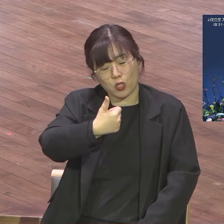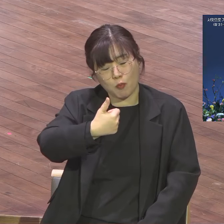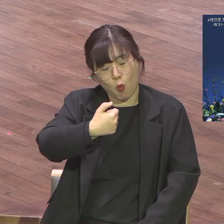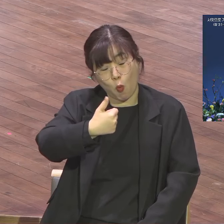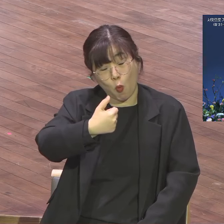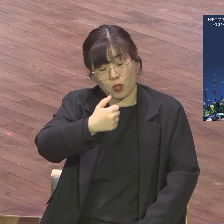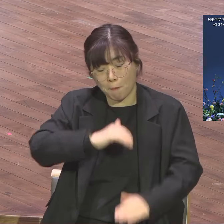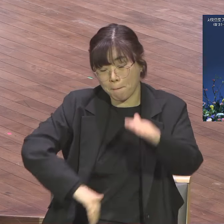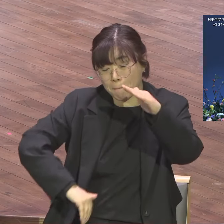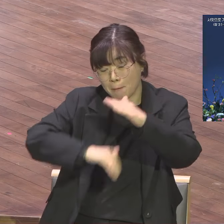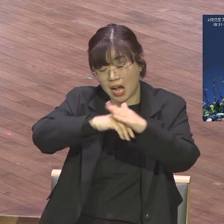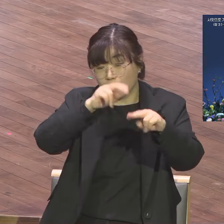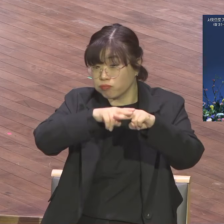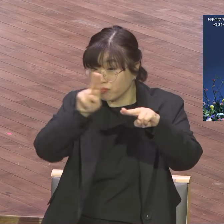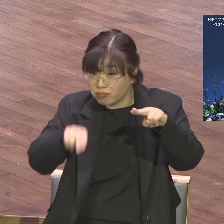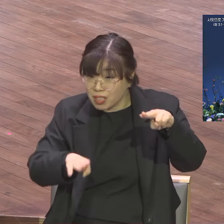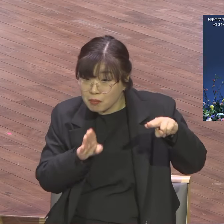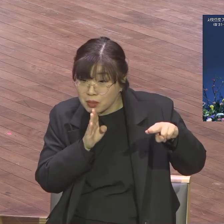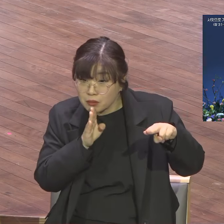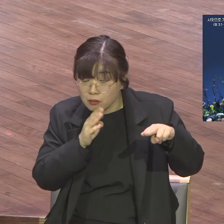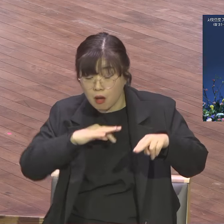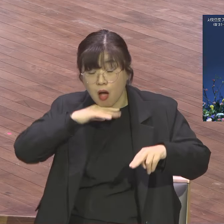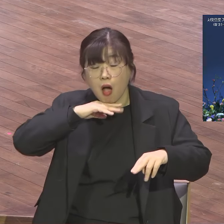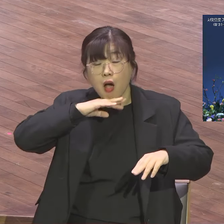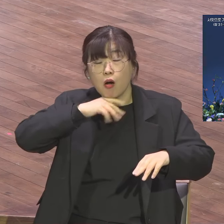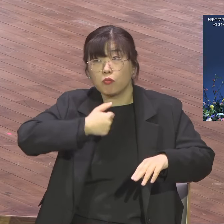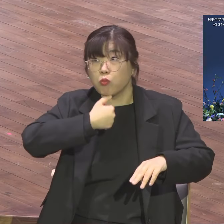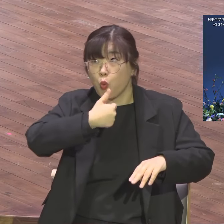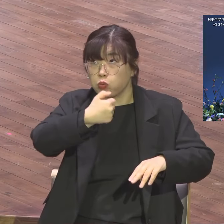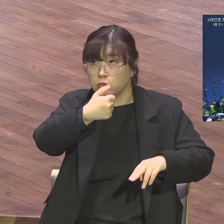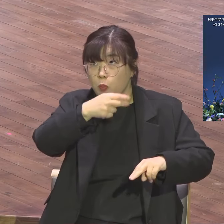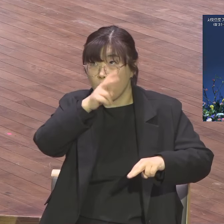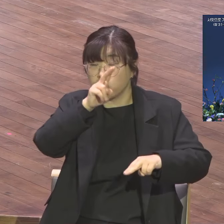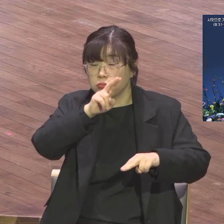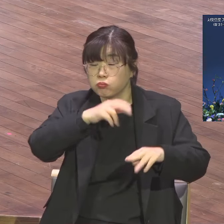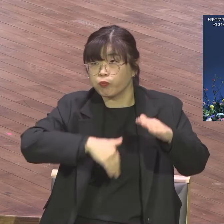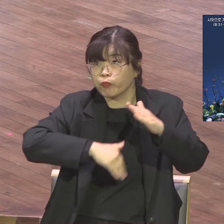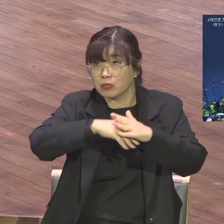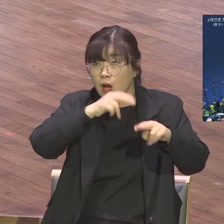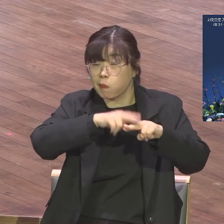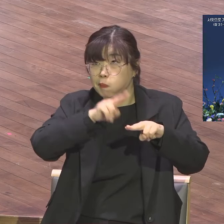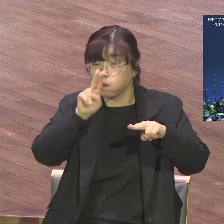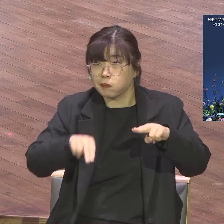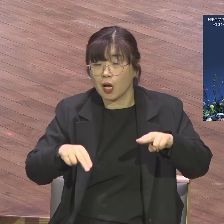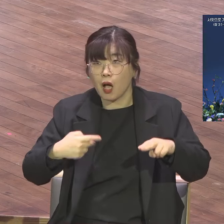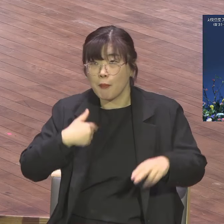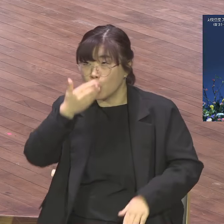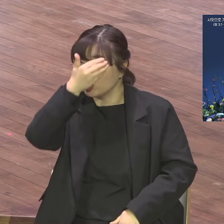되는데 저는 이렇게 기회를 보거든요. 야, 이 엘리트들이